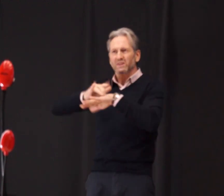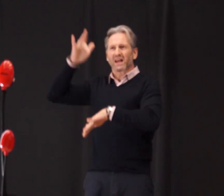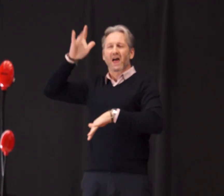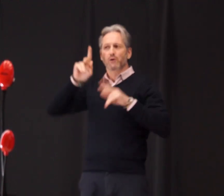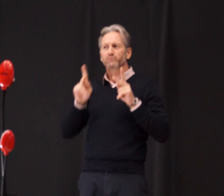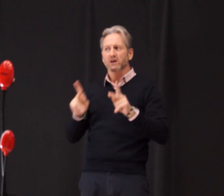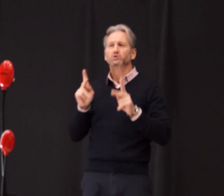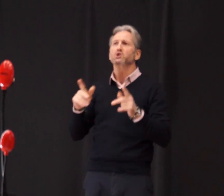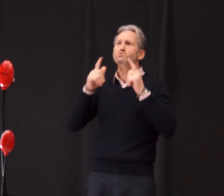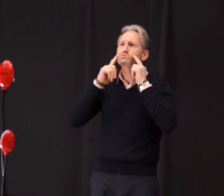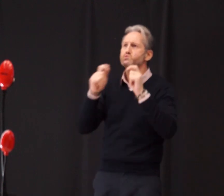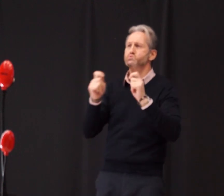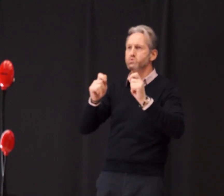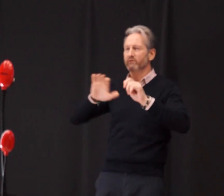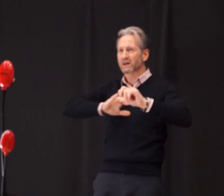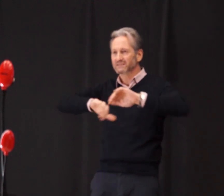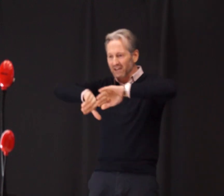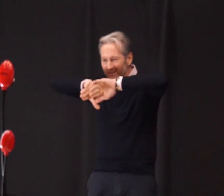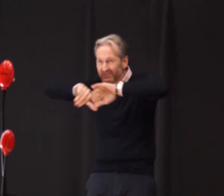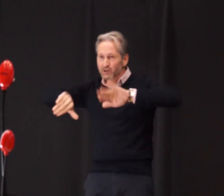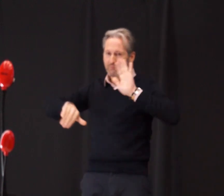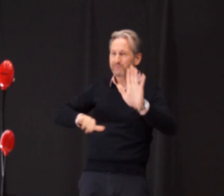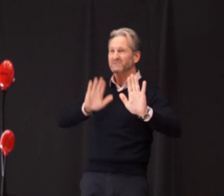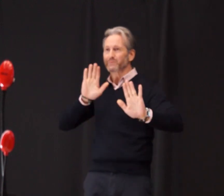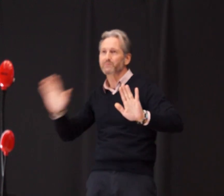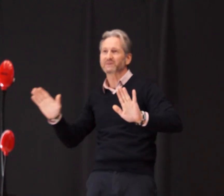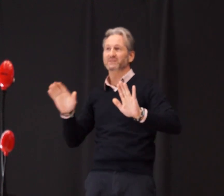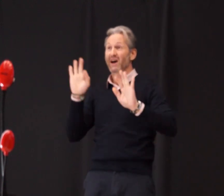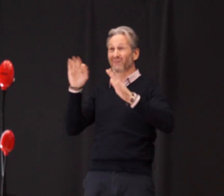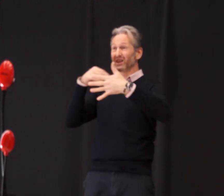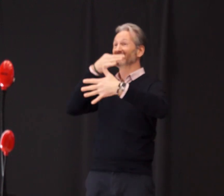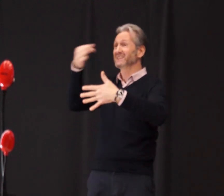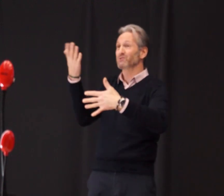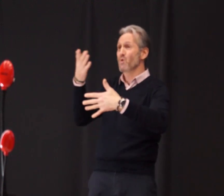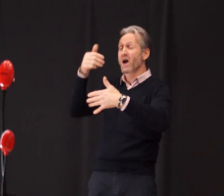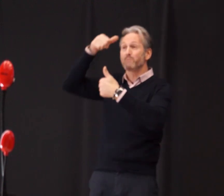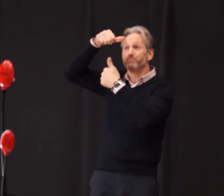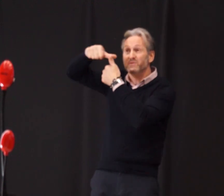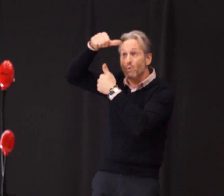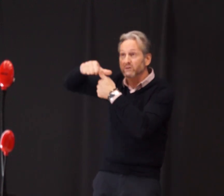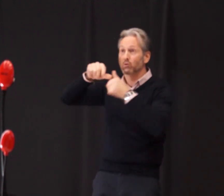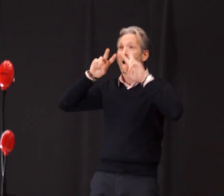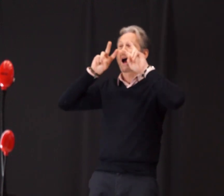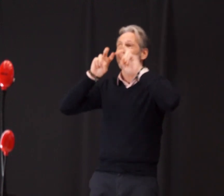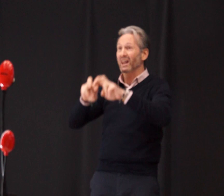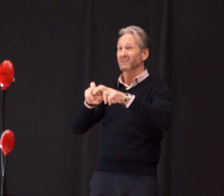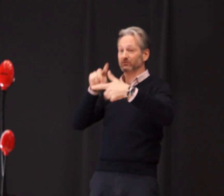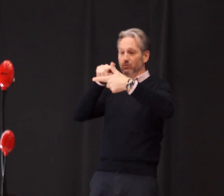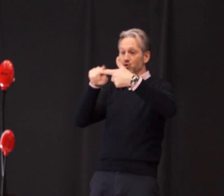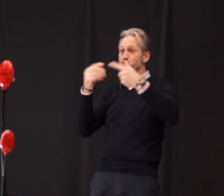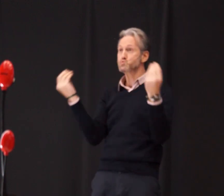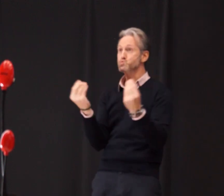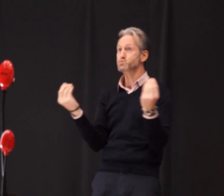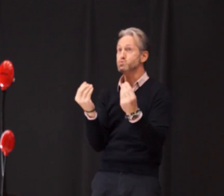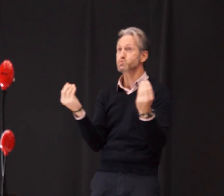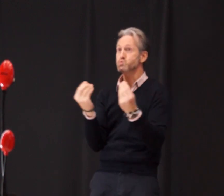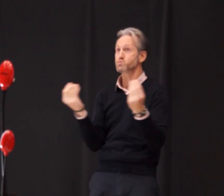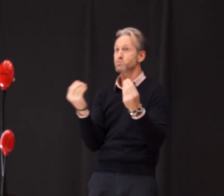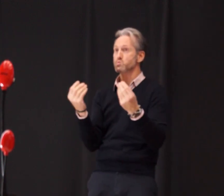enfant qui est en train d'apprendre la langue des signes, les fondamentaux sont aussi importants que ce qui se passe au-dessus. Donc, quand je reviens sur la mémorisation